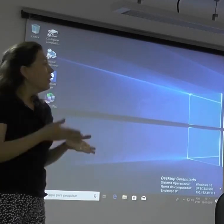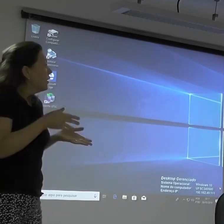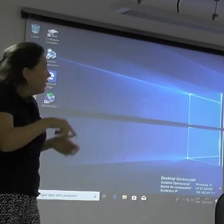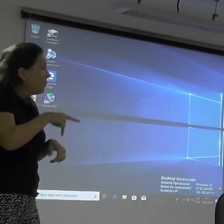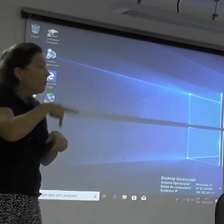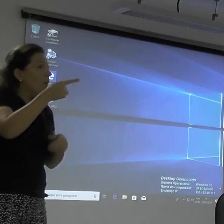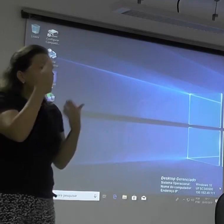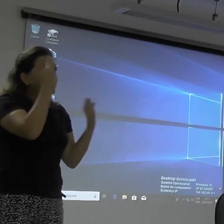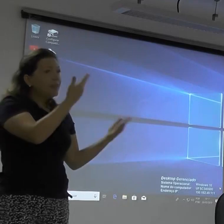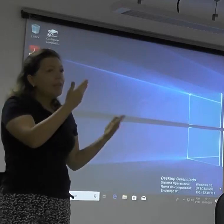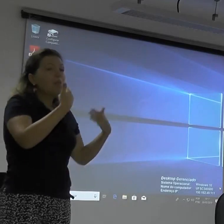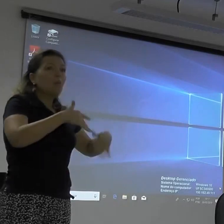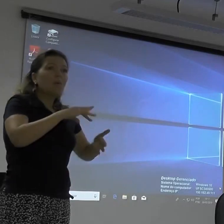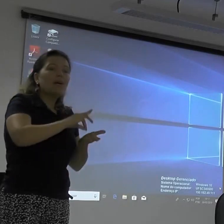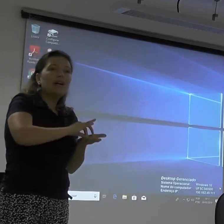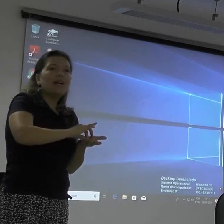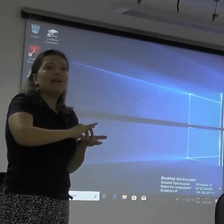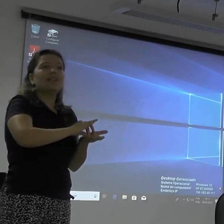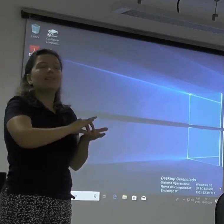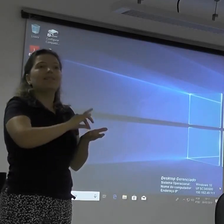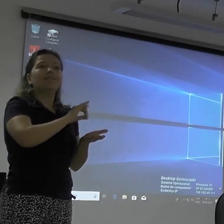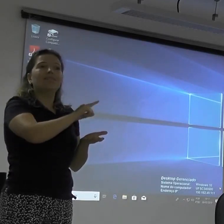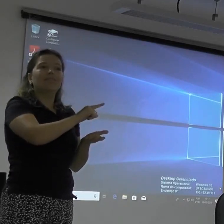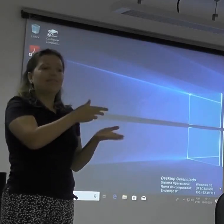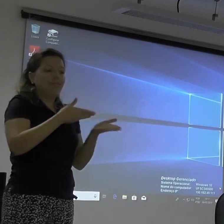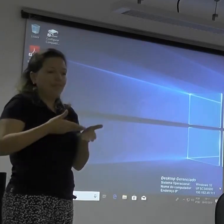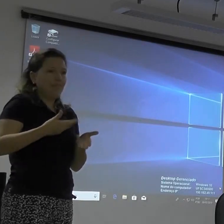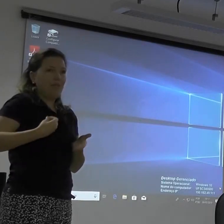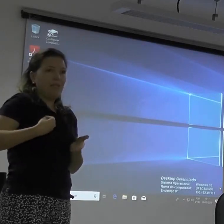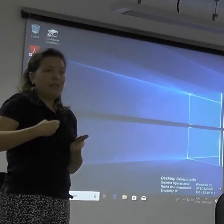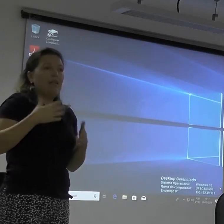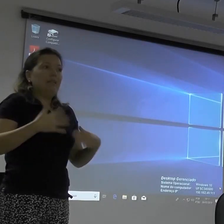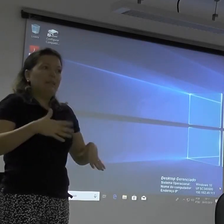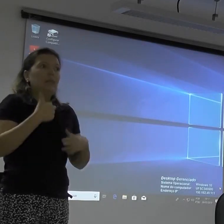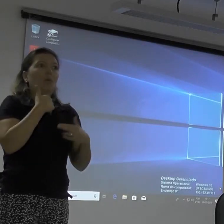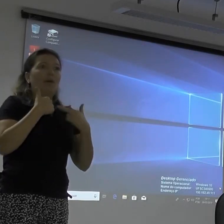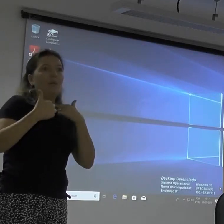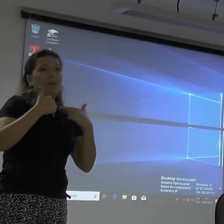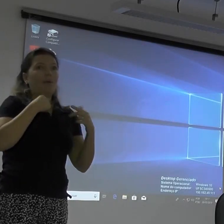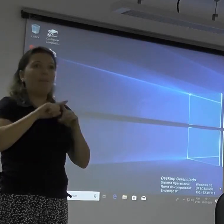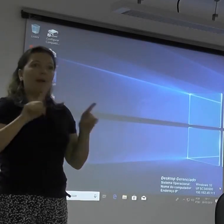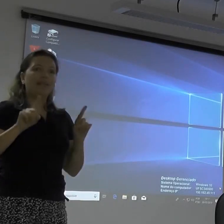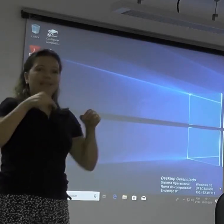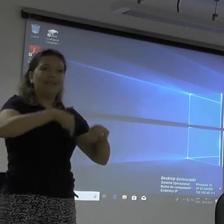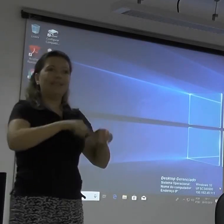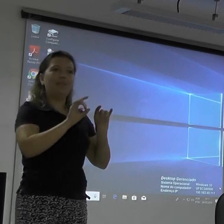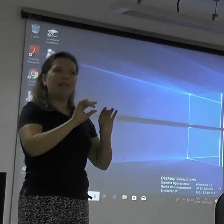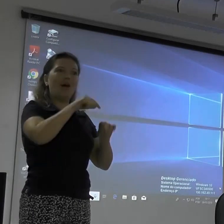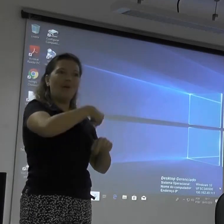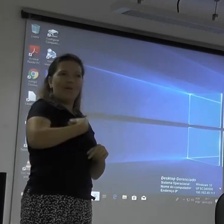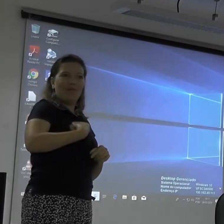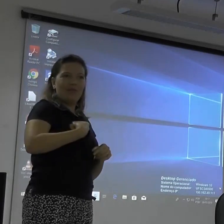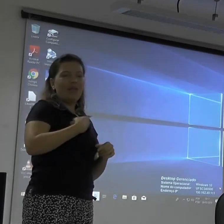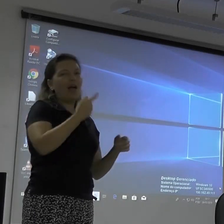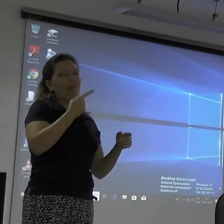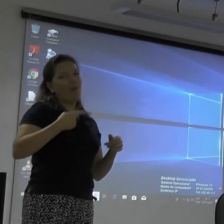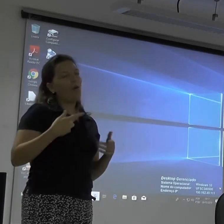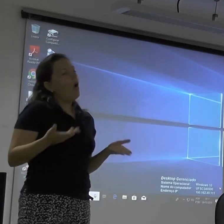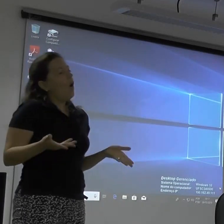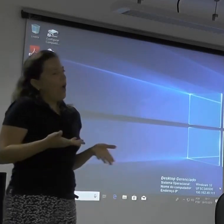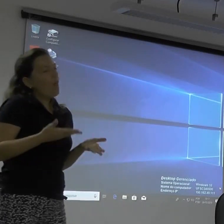professora Germana, que estava com uma agenda super lotada e nos disse agora que os únicos convites que ela